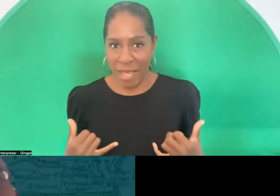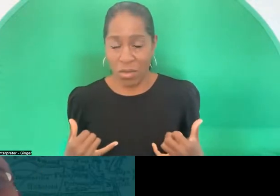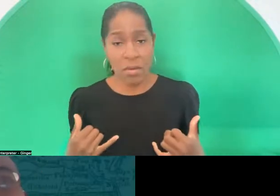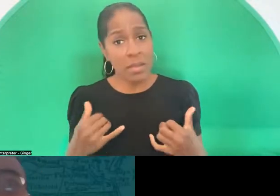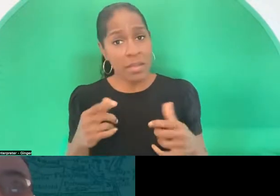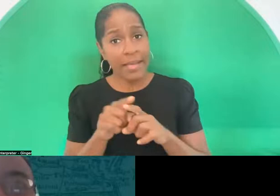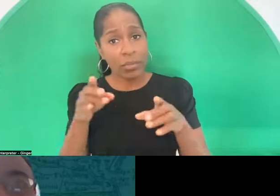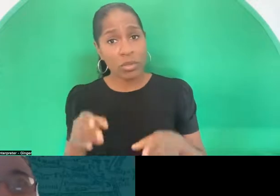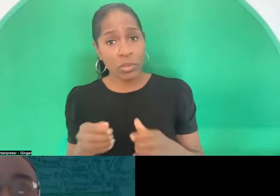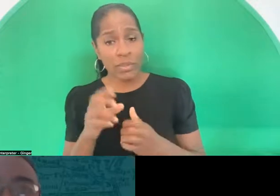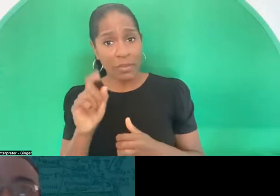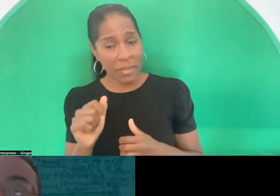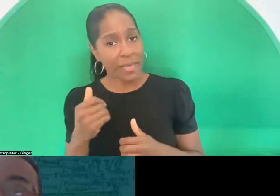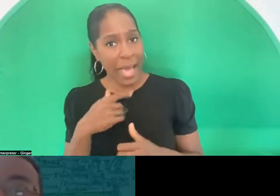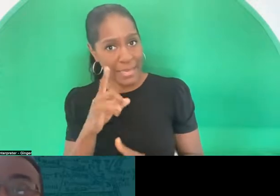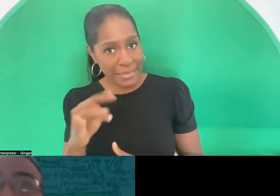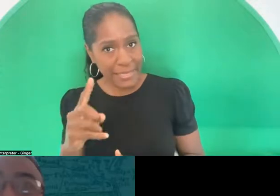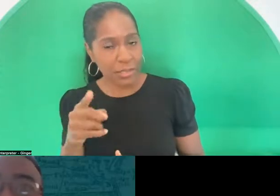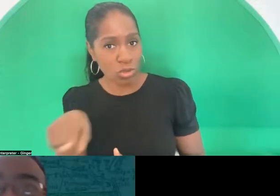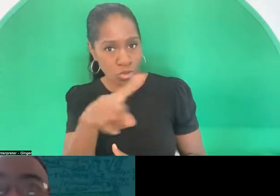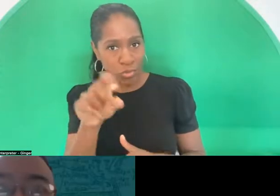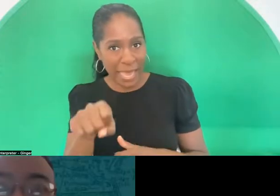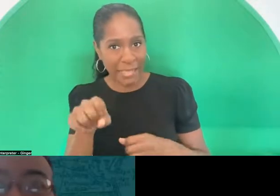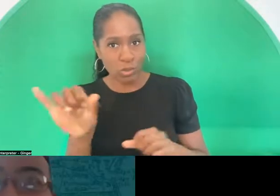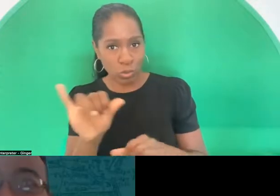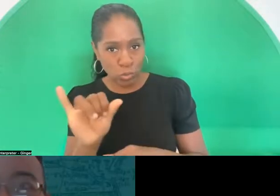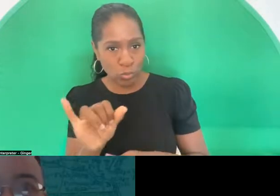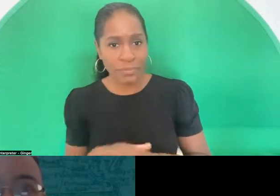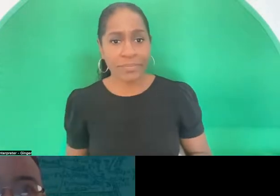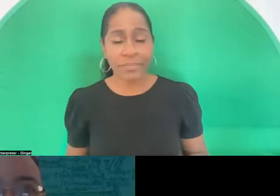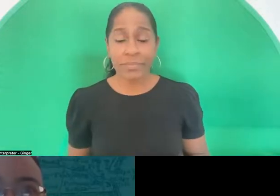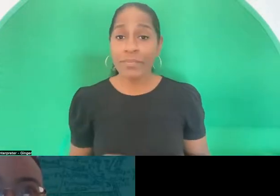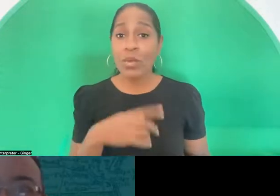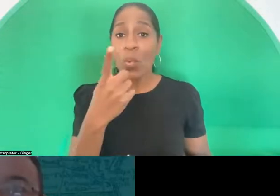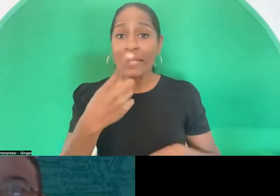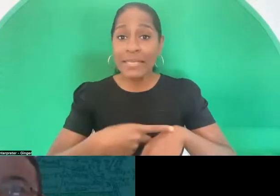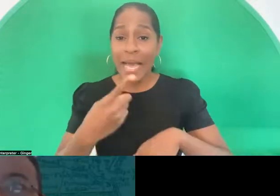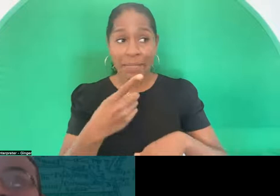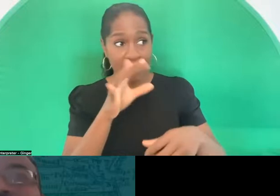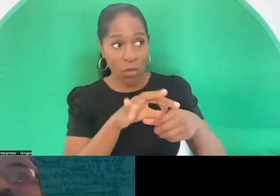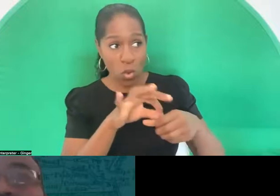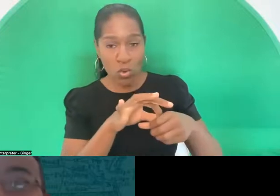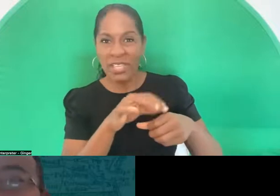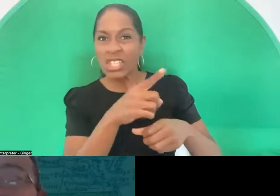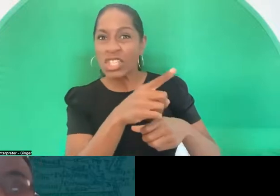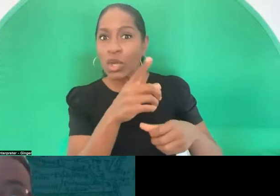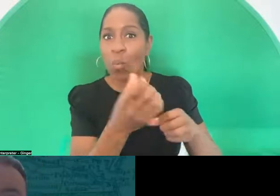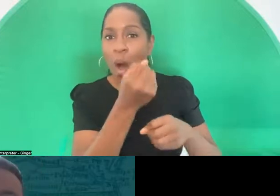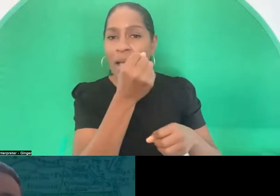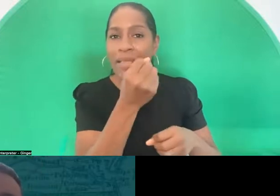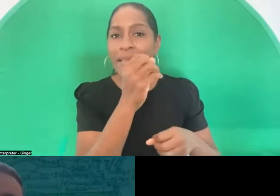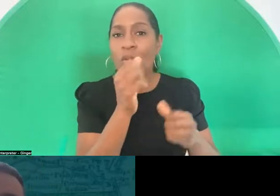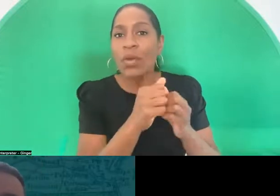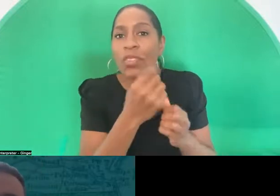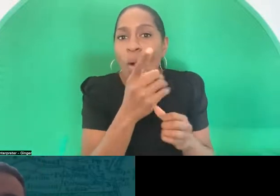una persona con discapacidad no lo puede hacer pero otra cosa también es que una vez ella ganó una elección por un voto y